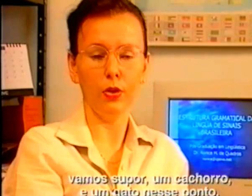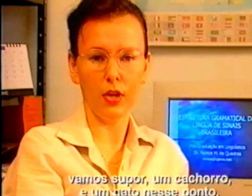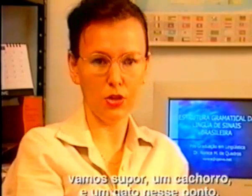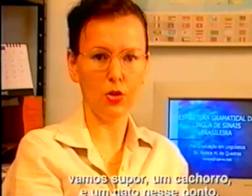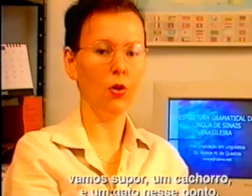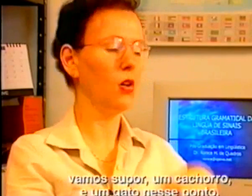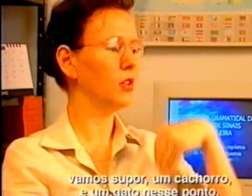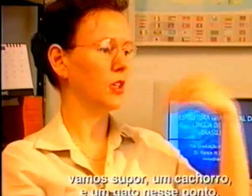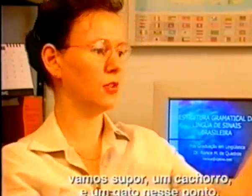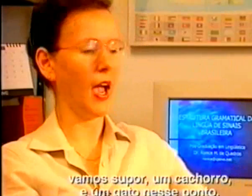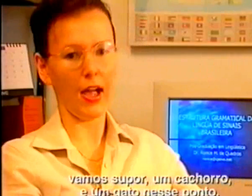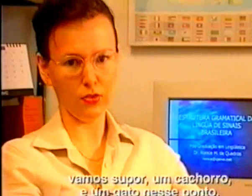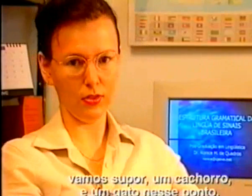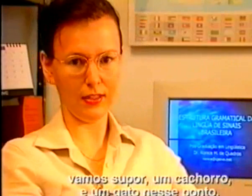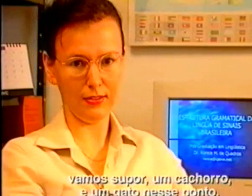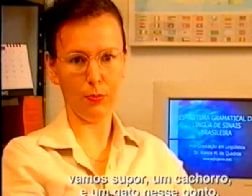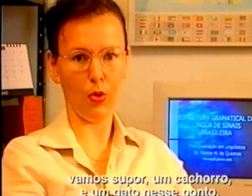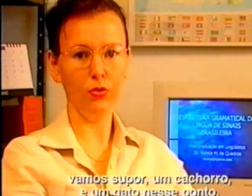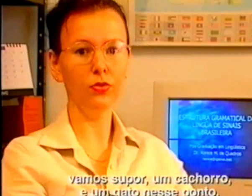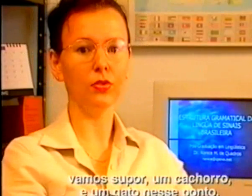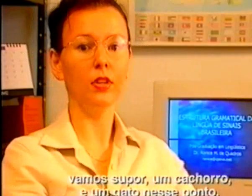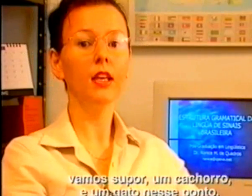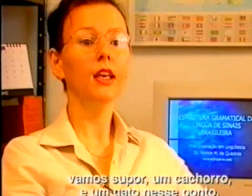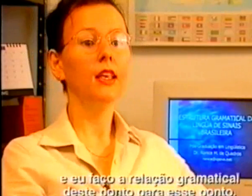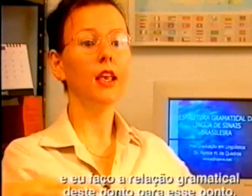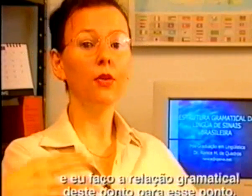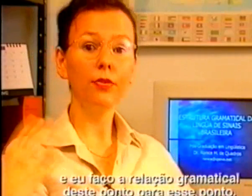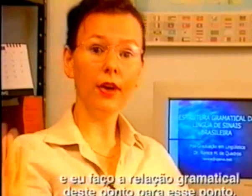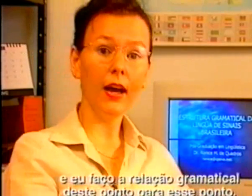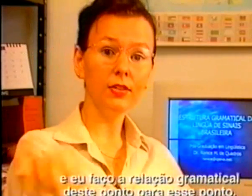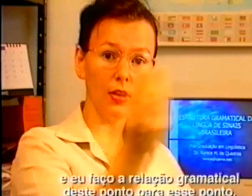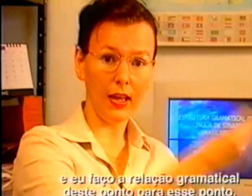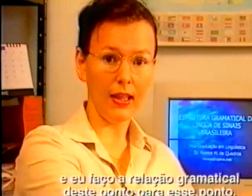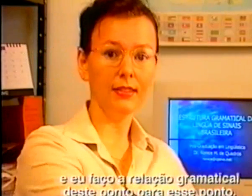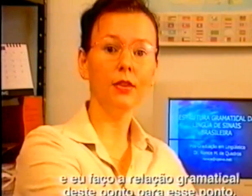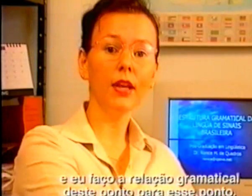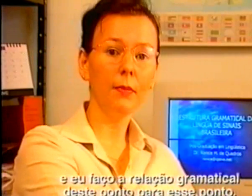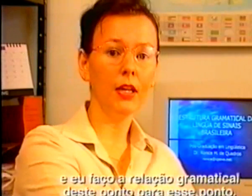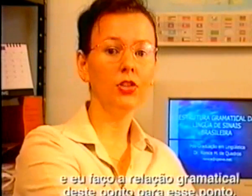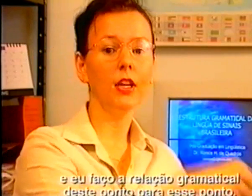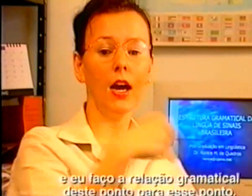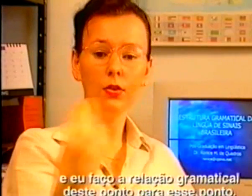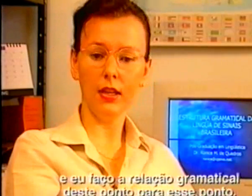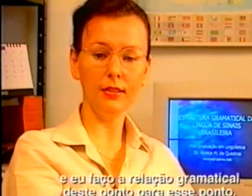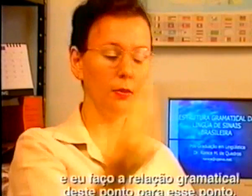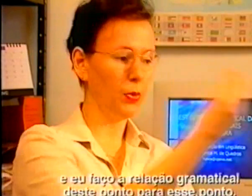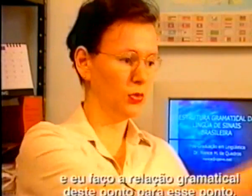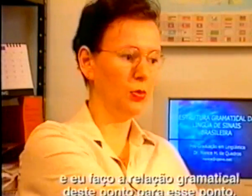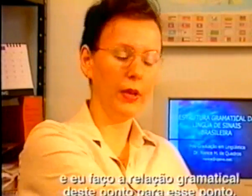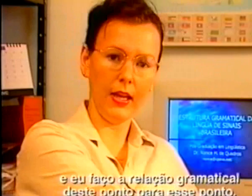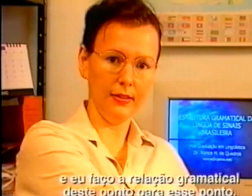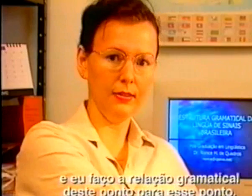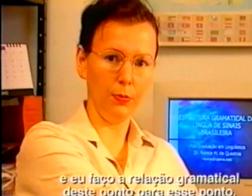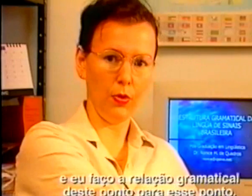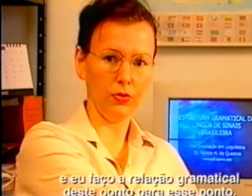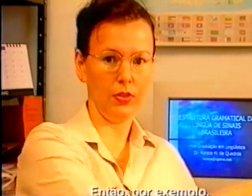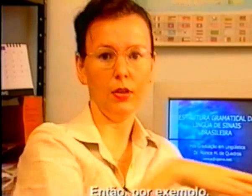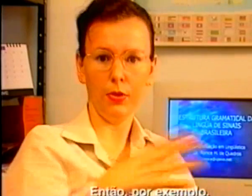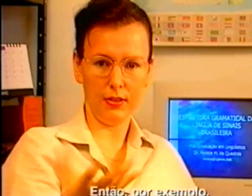supor, um cachorro e o gato nesse ponto, e eu faço a relação gramatical desse ponto para esse ponto. Então,